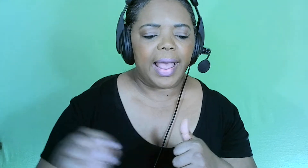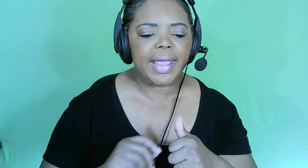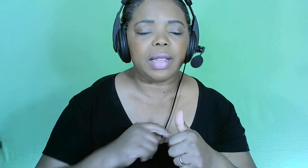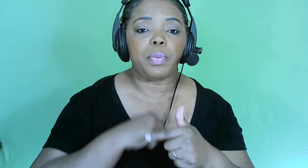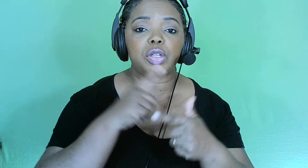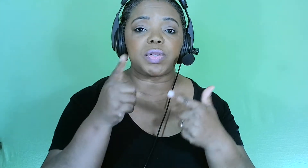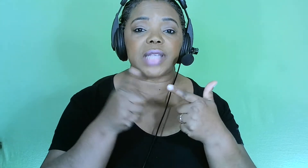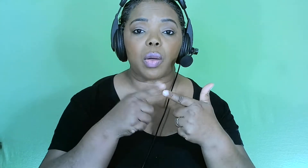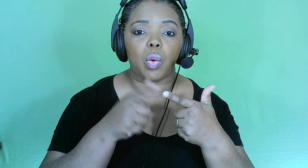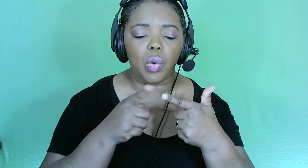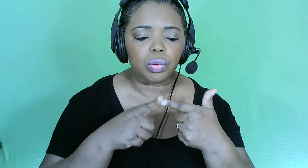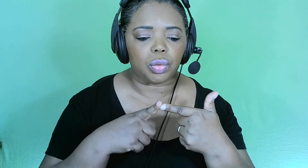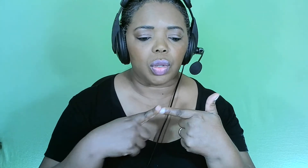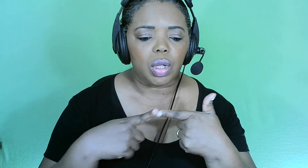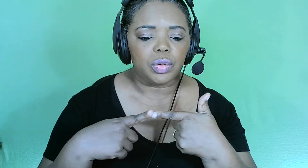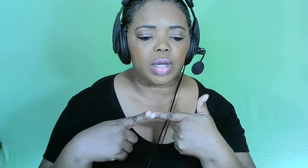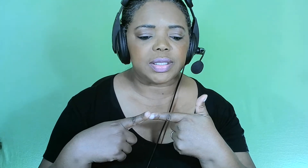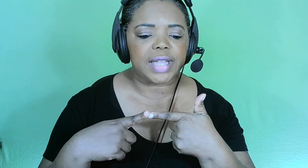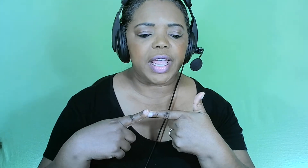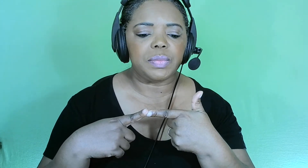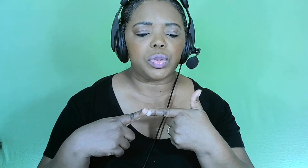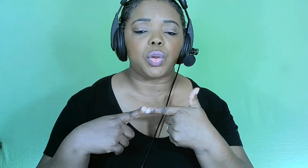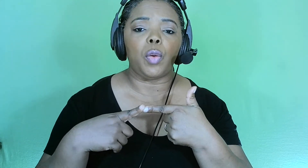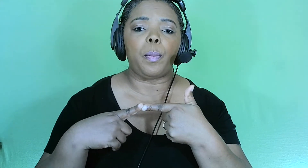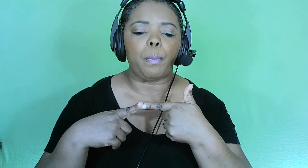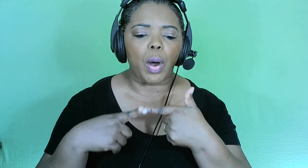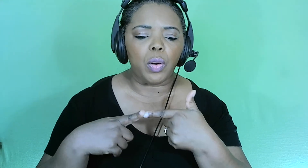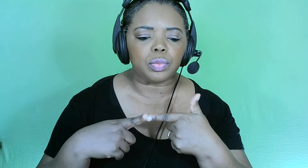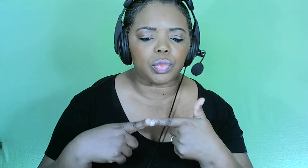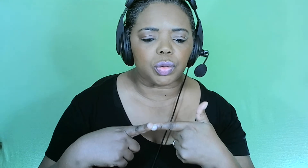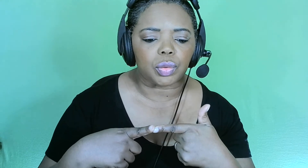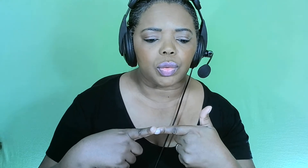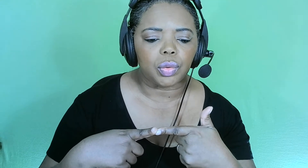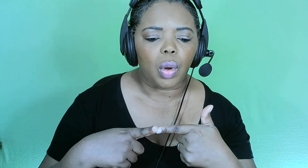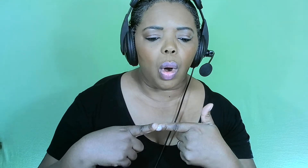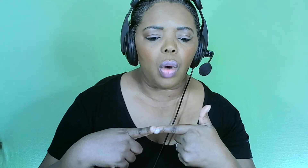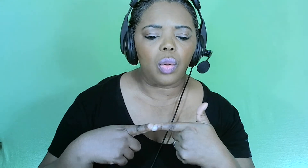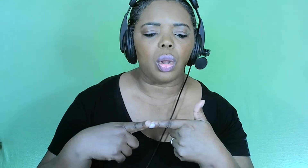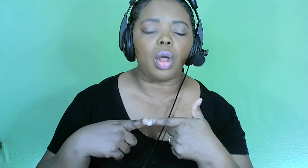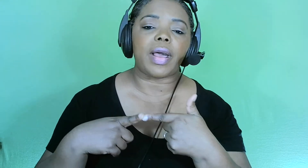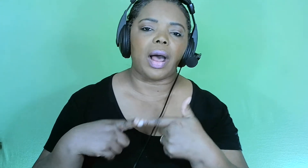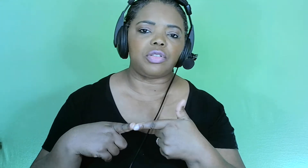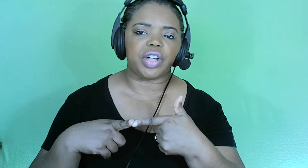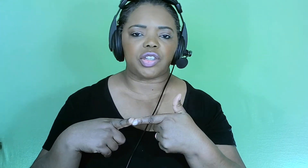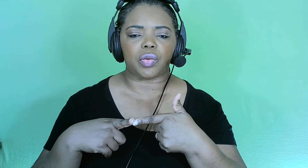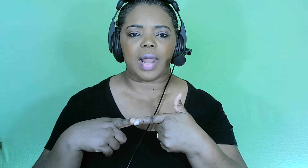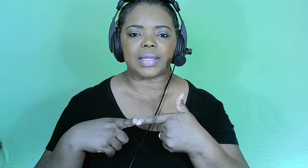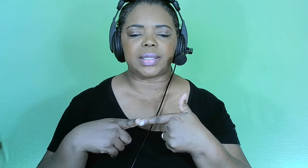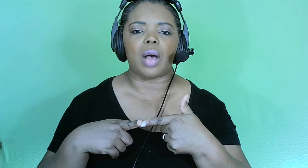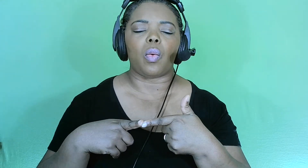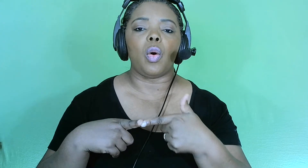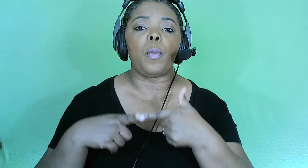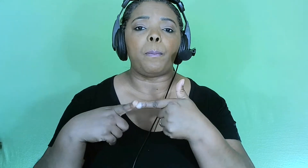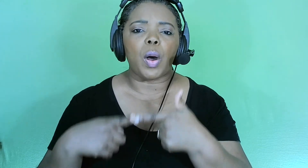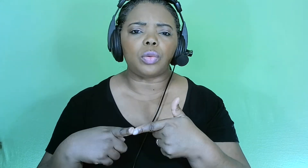Aí, depois, o segundo, nós temos o ponto ou local de articulação. O ponto